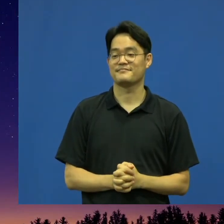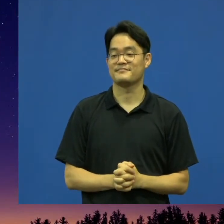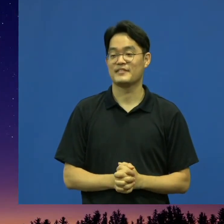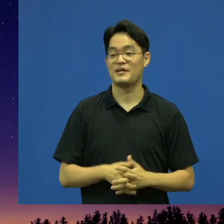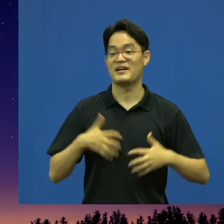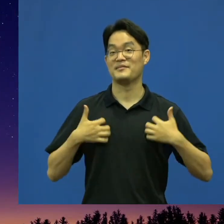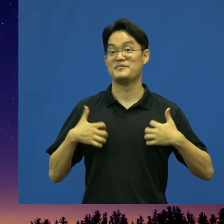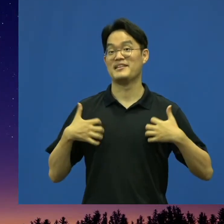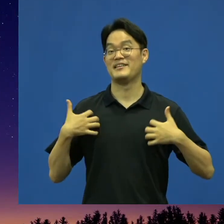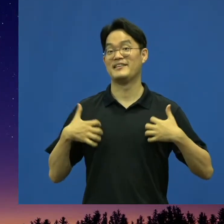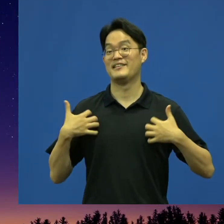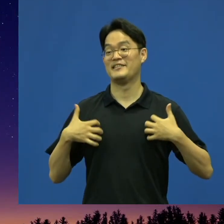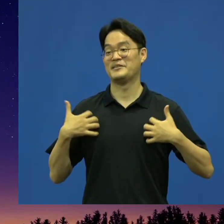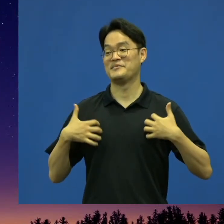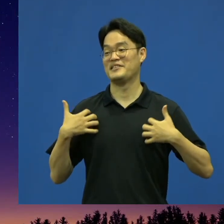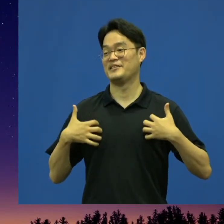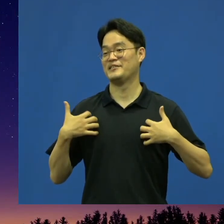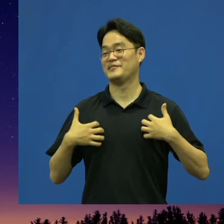반갑습니다.